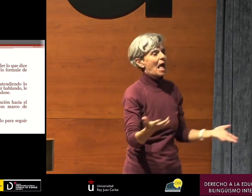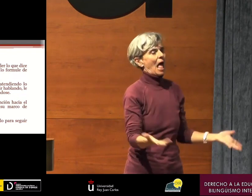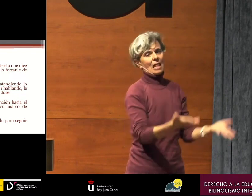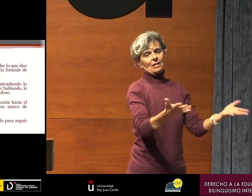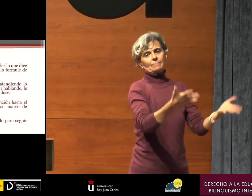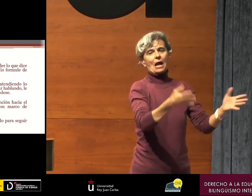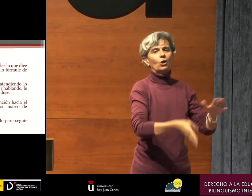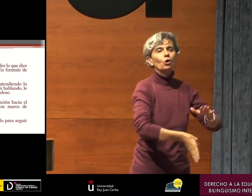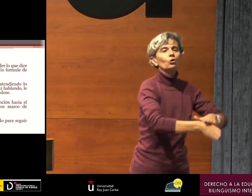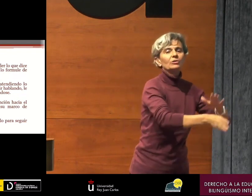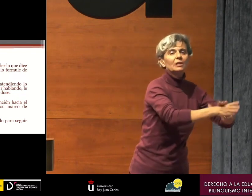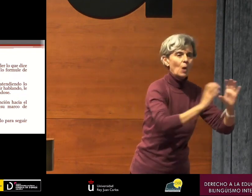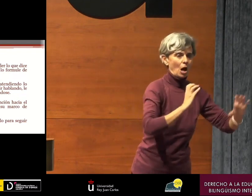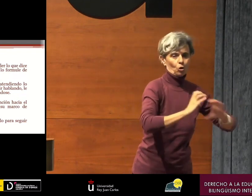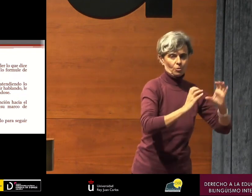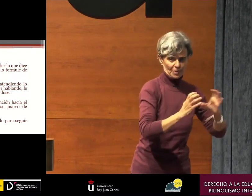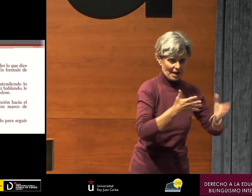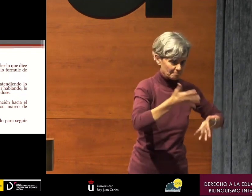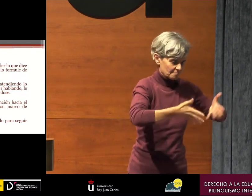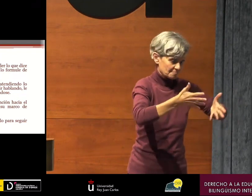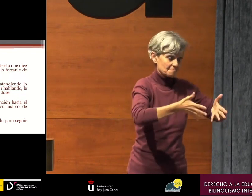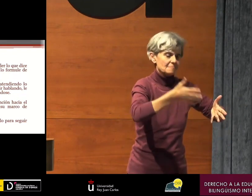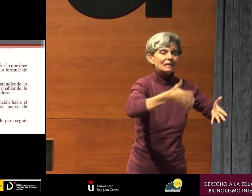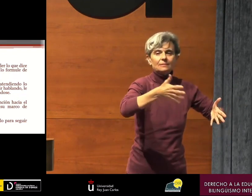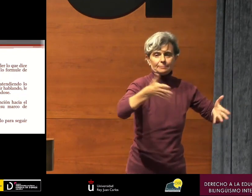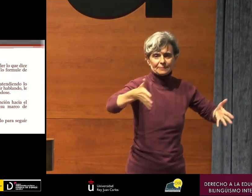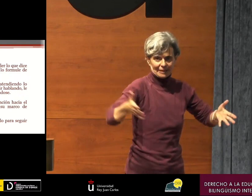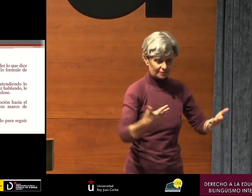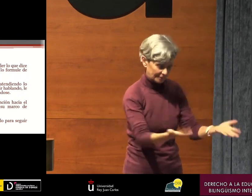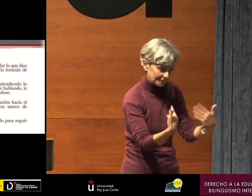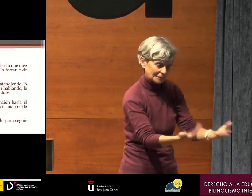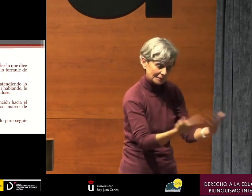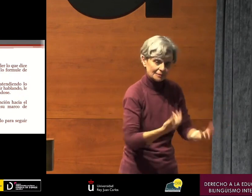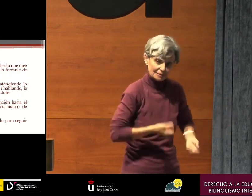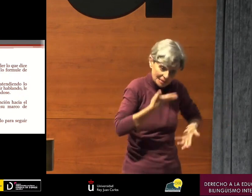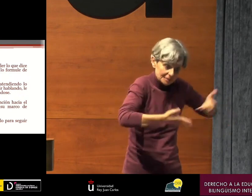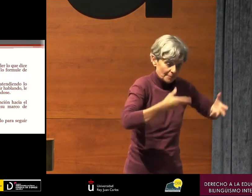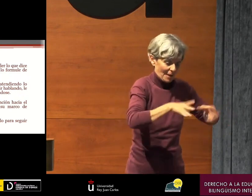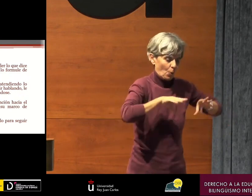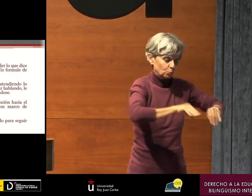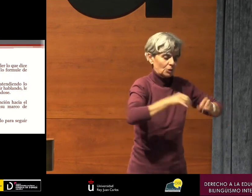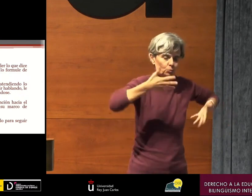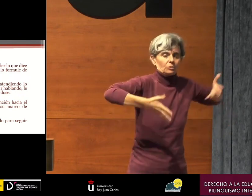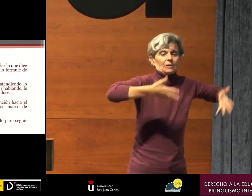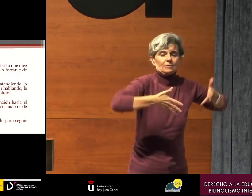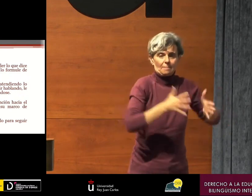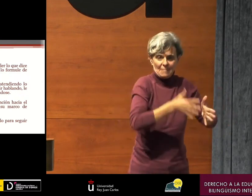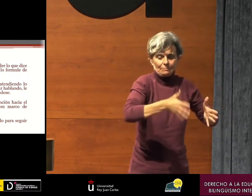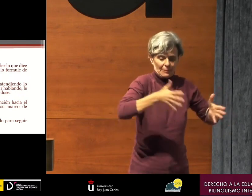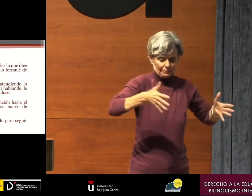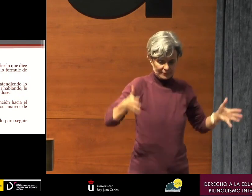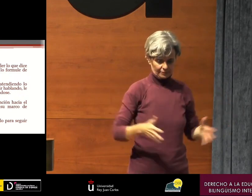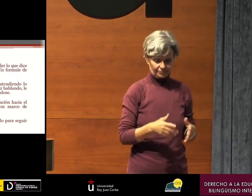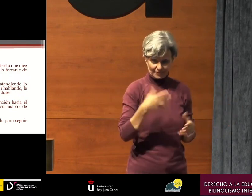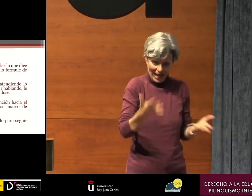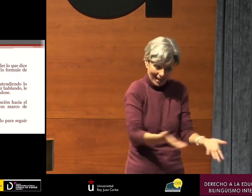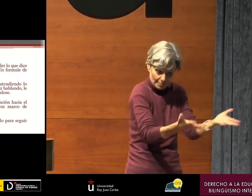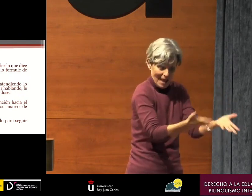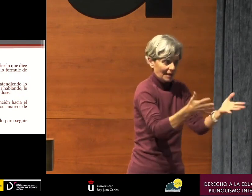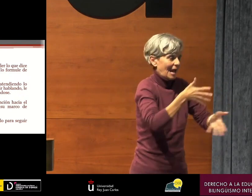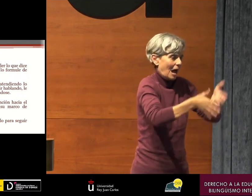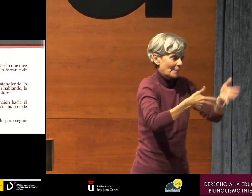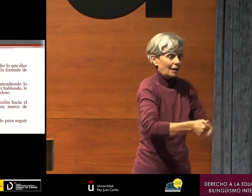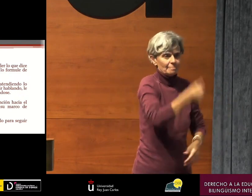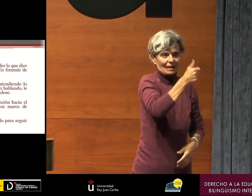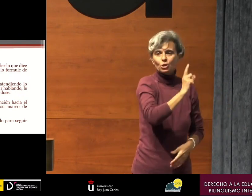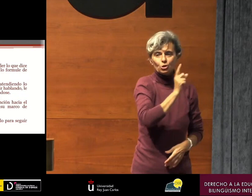necesario. No solamente escucharle, sino animarle a que siga conversando, ampliando esa información, usando más la